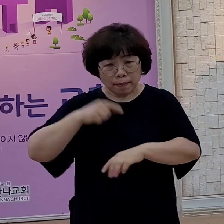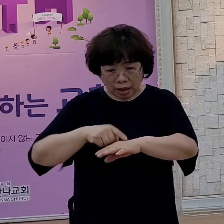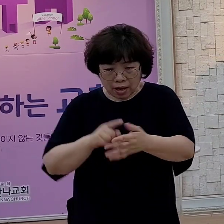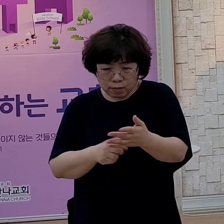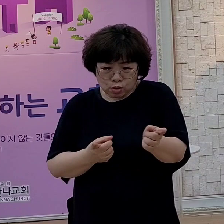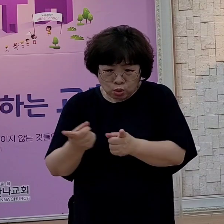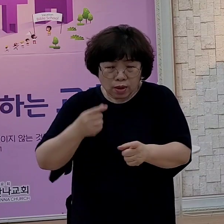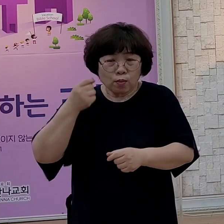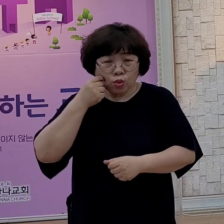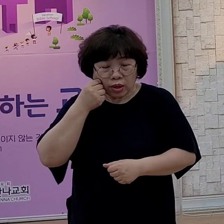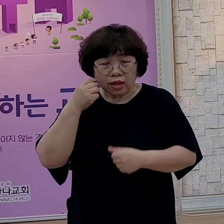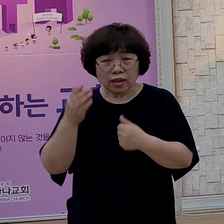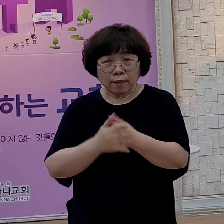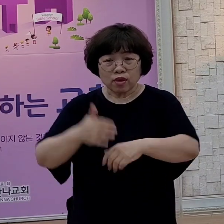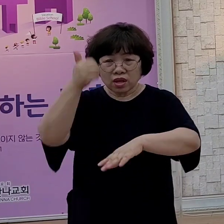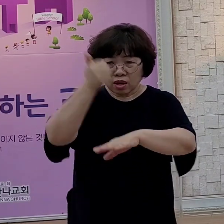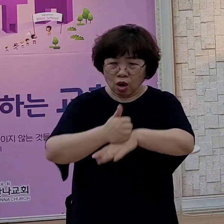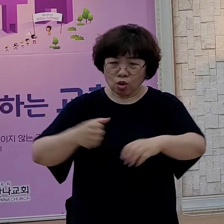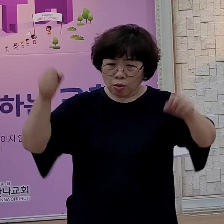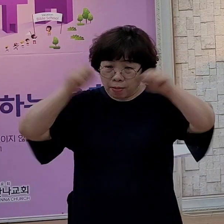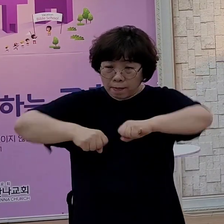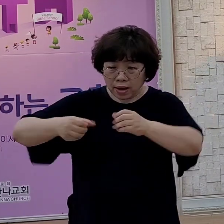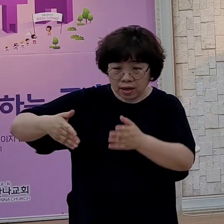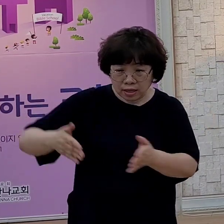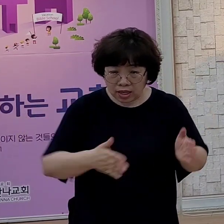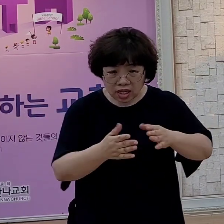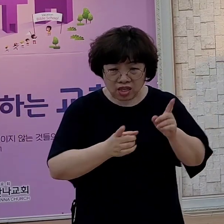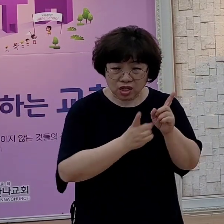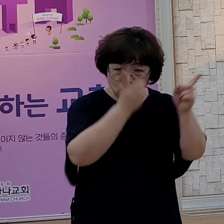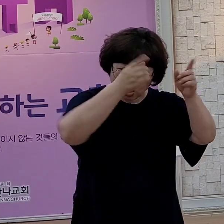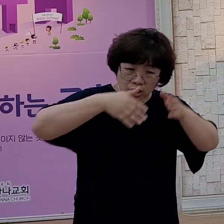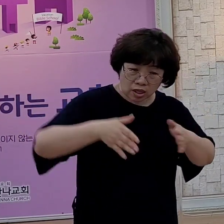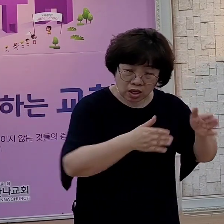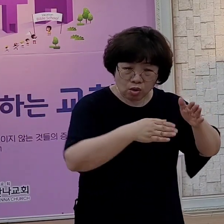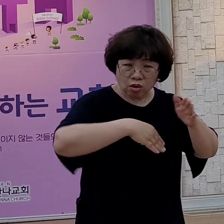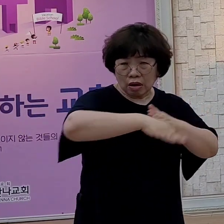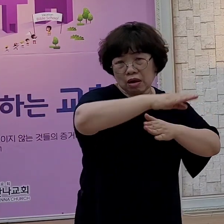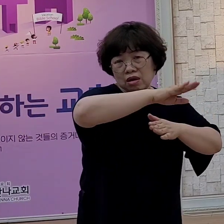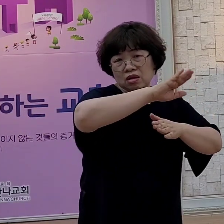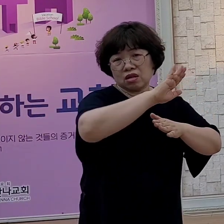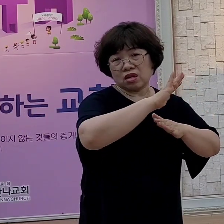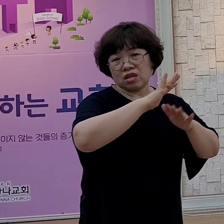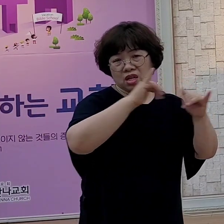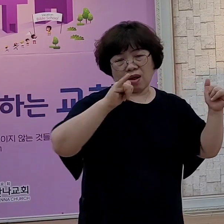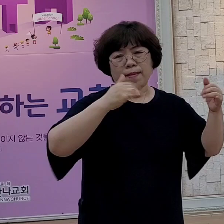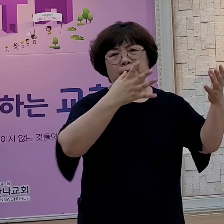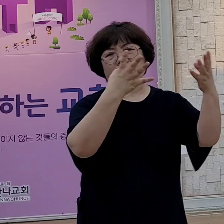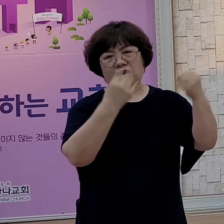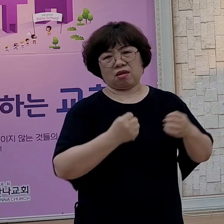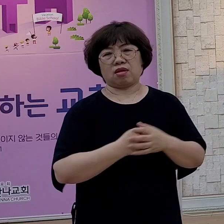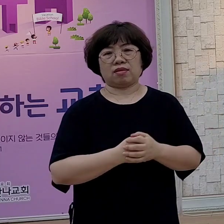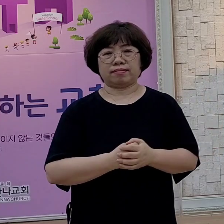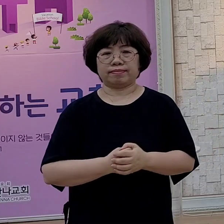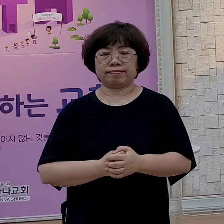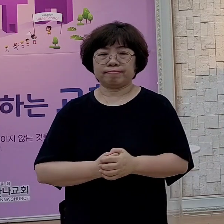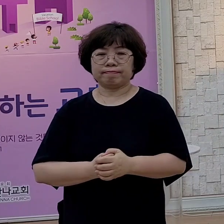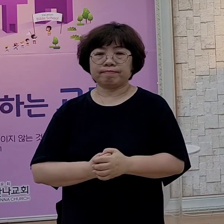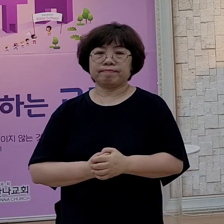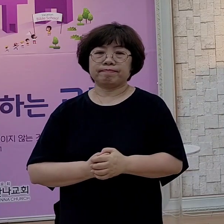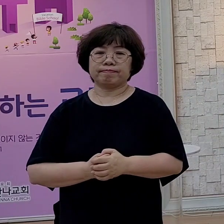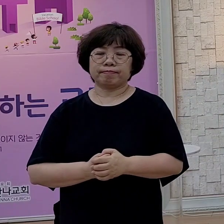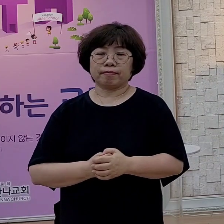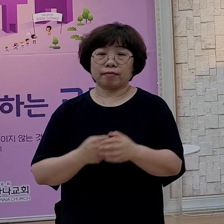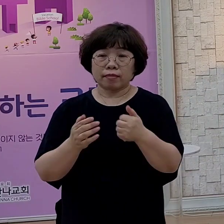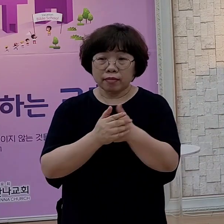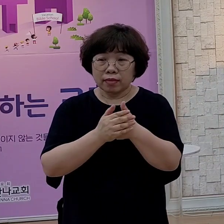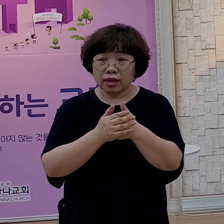못해서 결국은 멸망의 길로, 지옥의 길로 가고 있다라는 이야기를 하고 있다는 사실이죠.